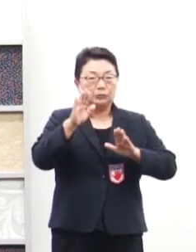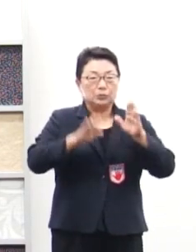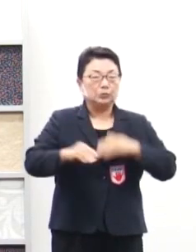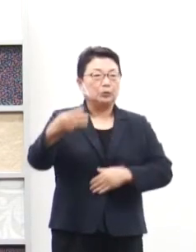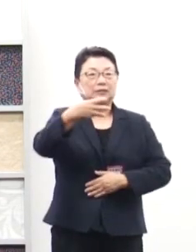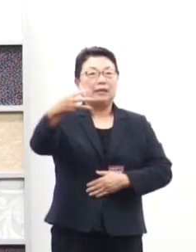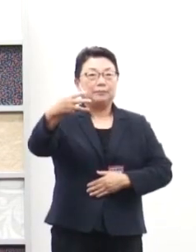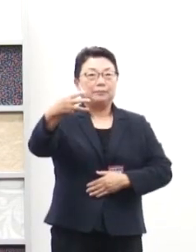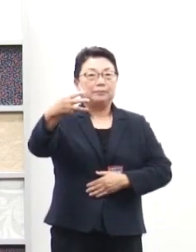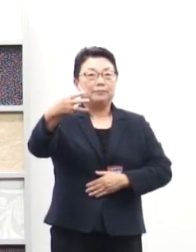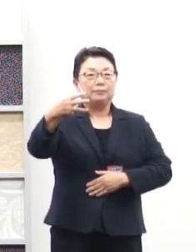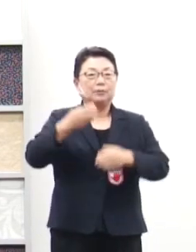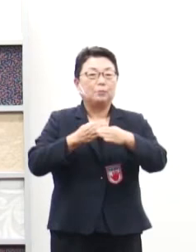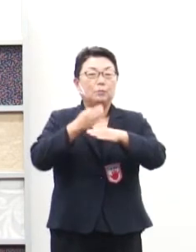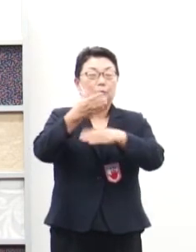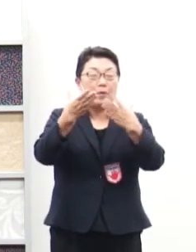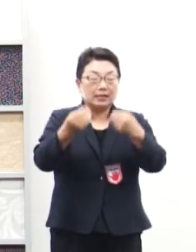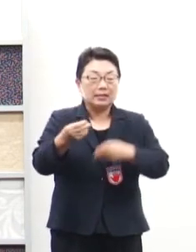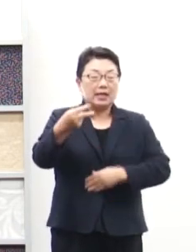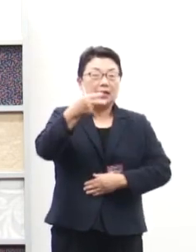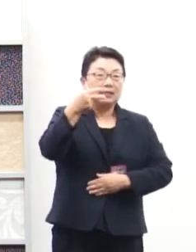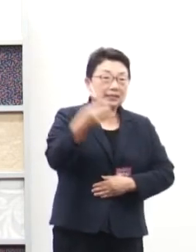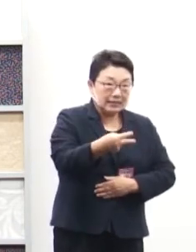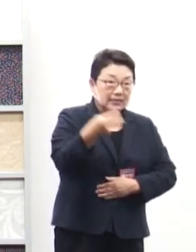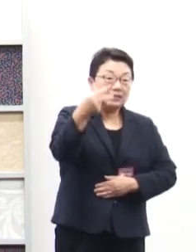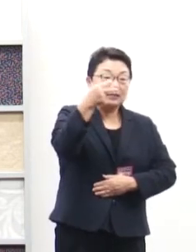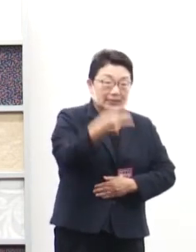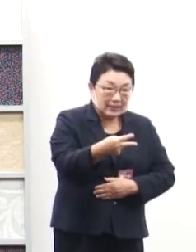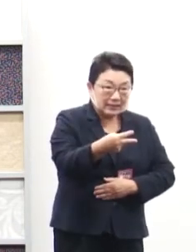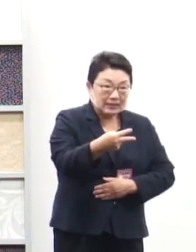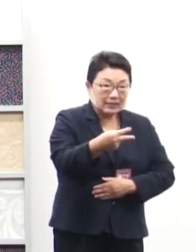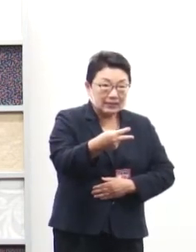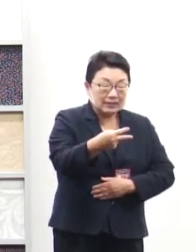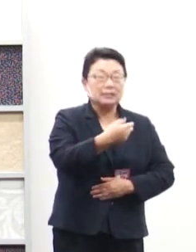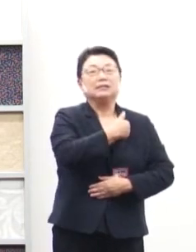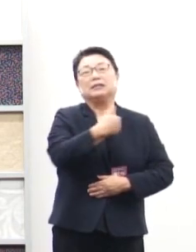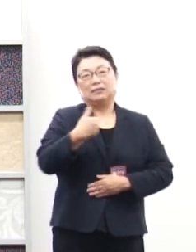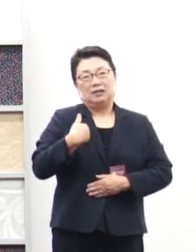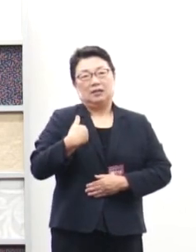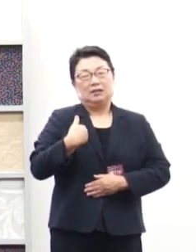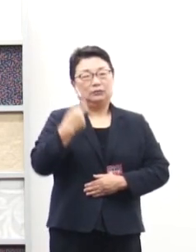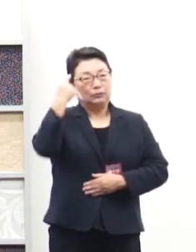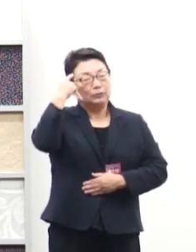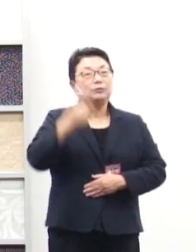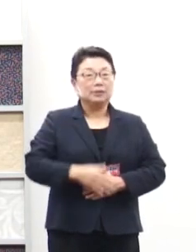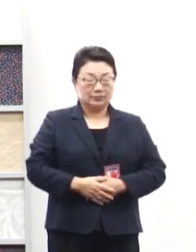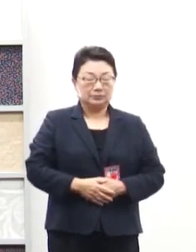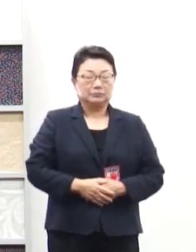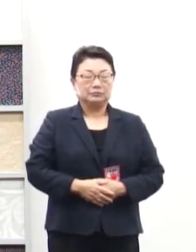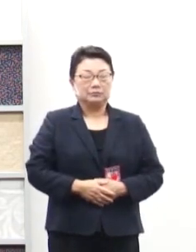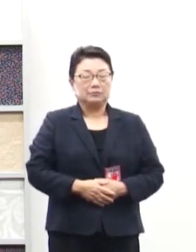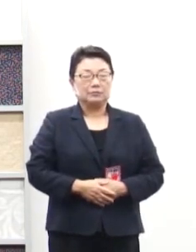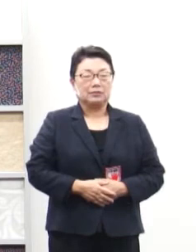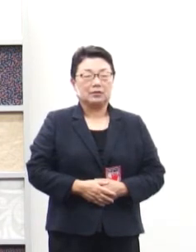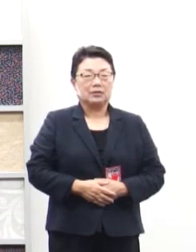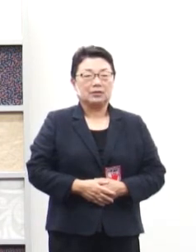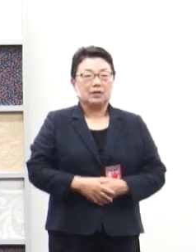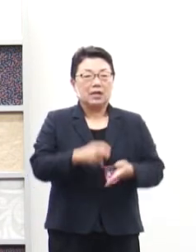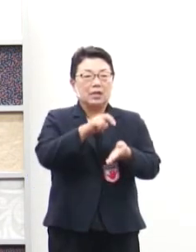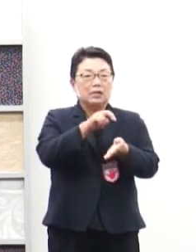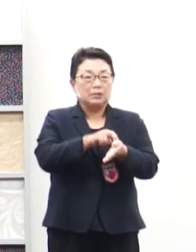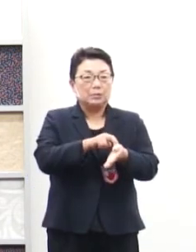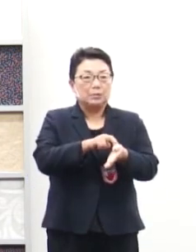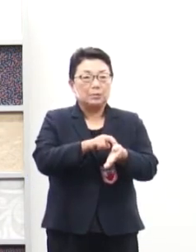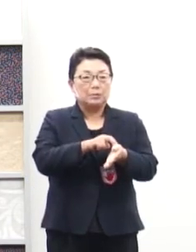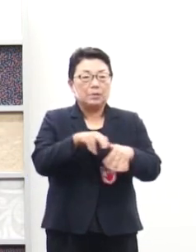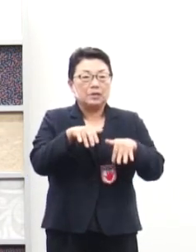して、ステージ2、ステージ2の、状況にある、と考えております。医療提供体制に